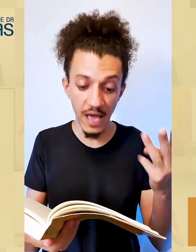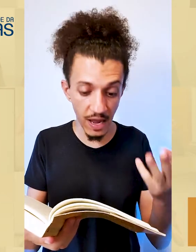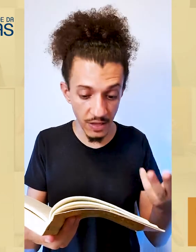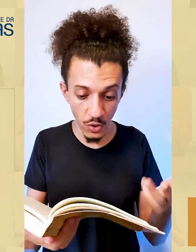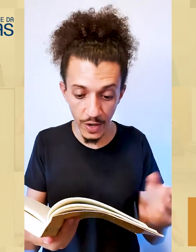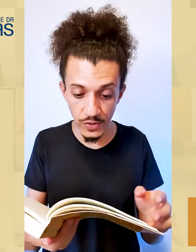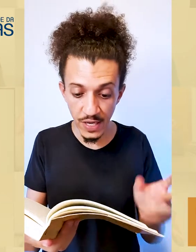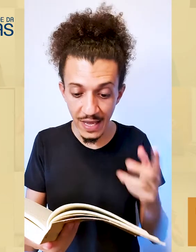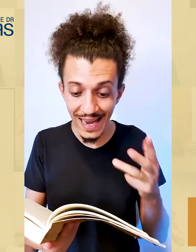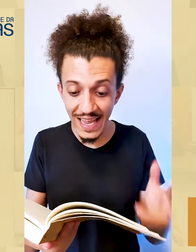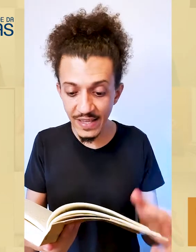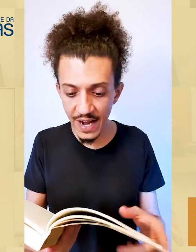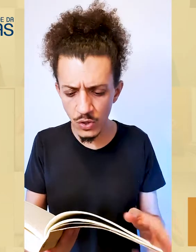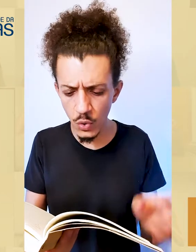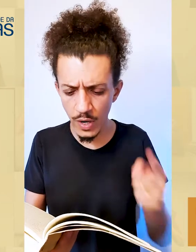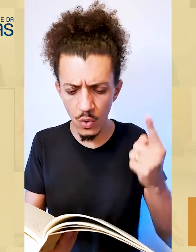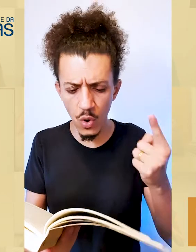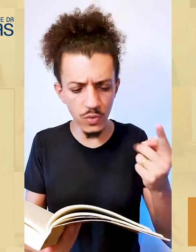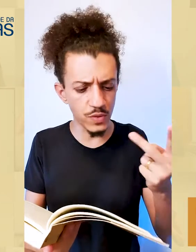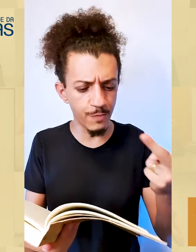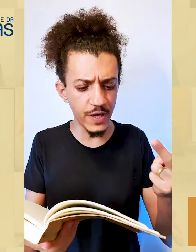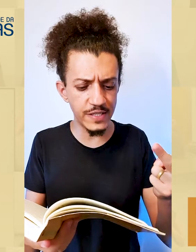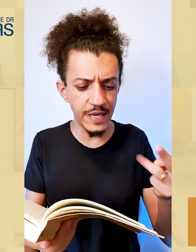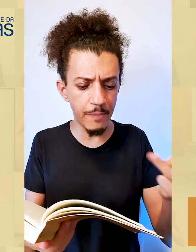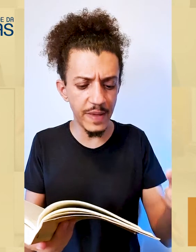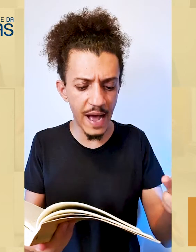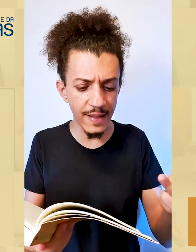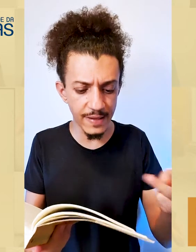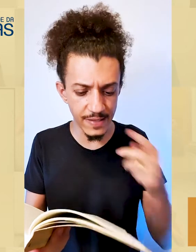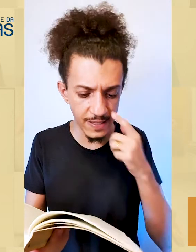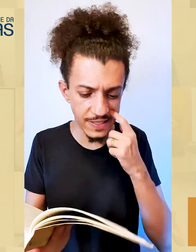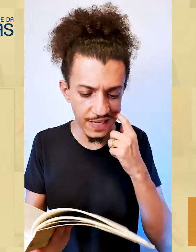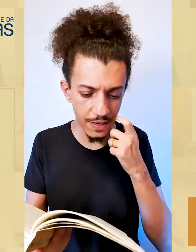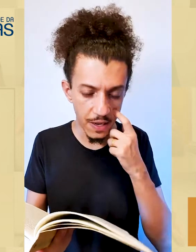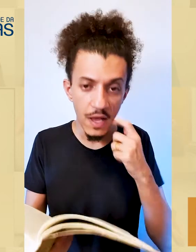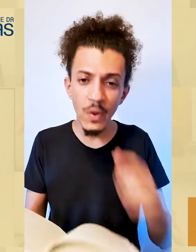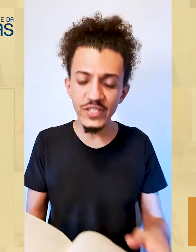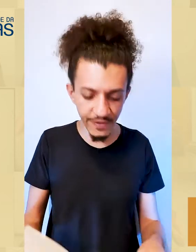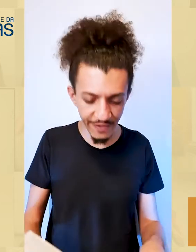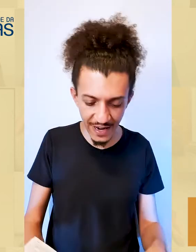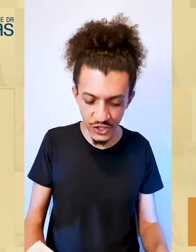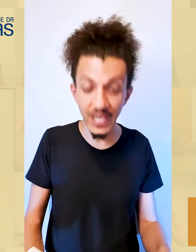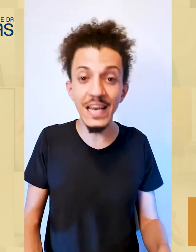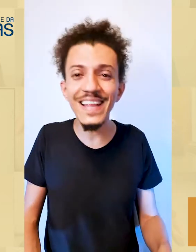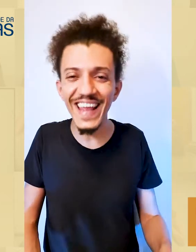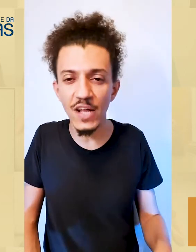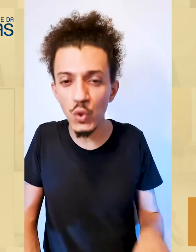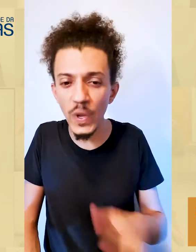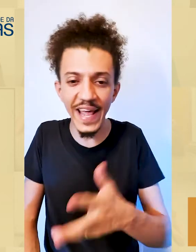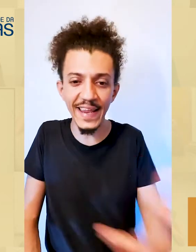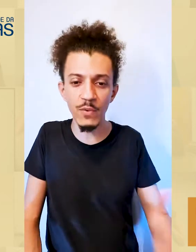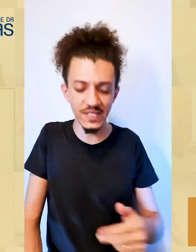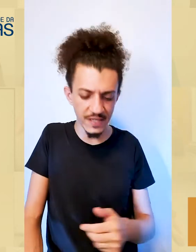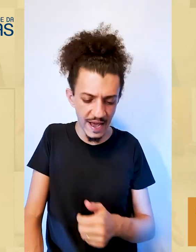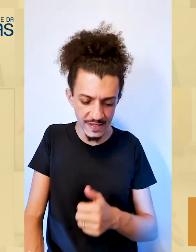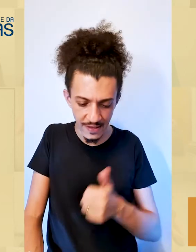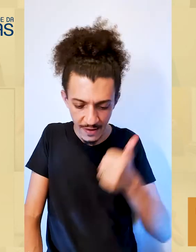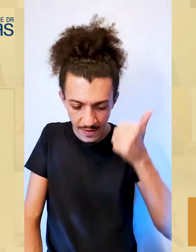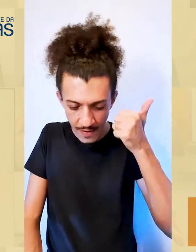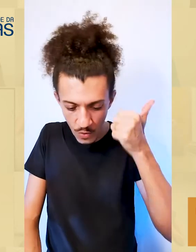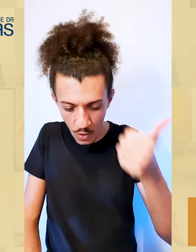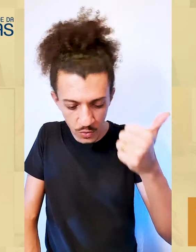diários, relatórios, literatura, contos, poesia, piadas, etc. Quando a gente fala de literatura em língua de